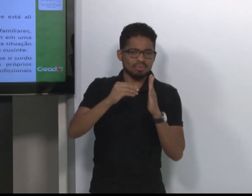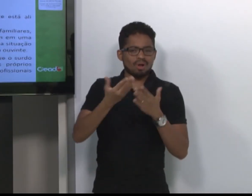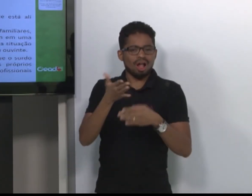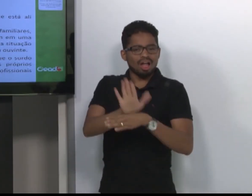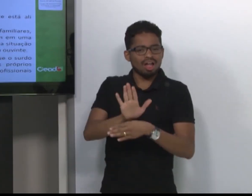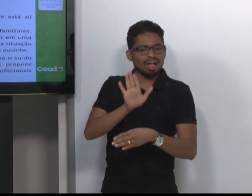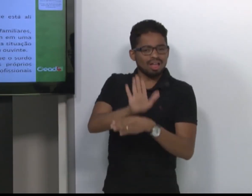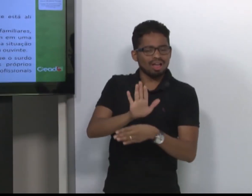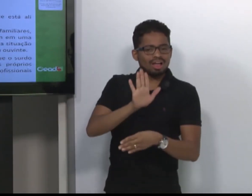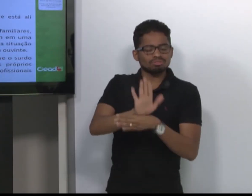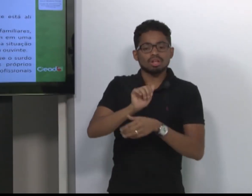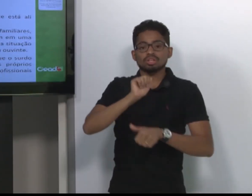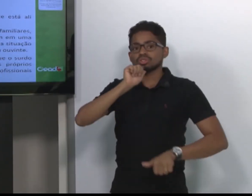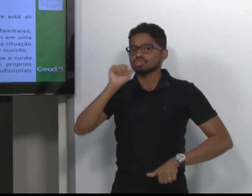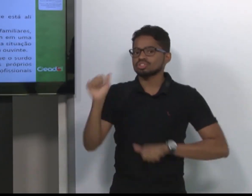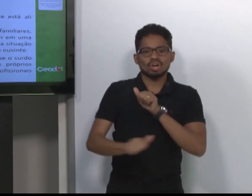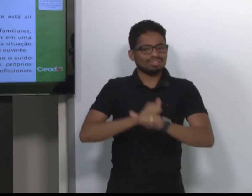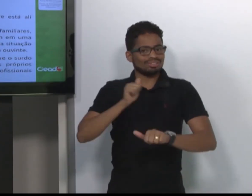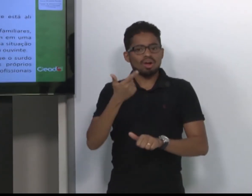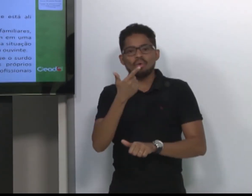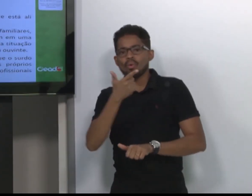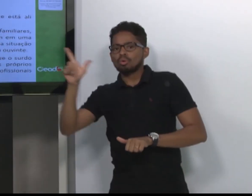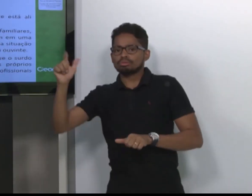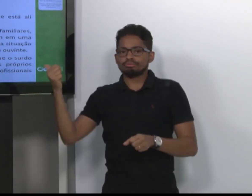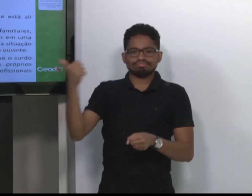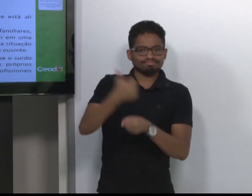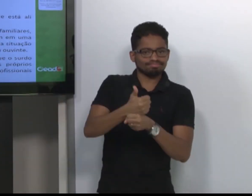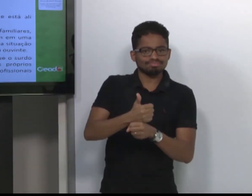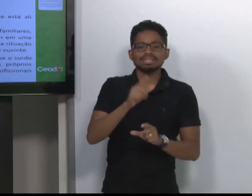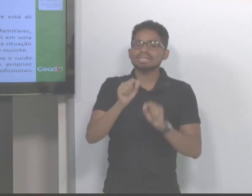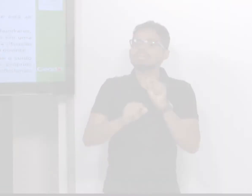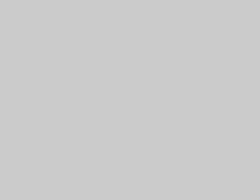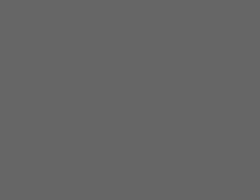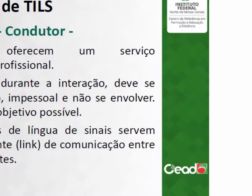esse modelo de ajudador foi substituído.